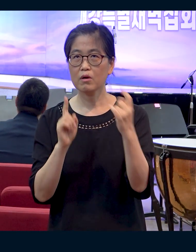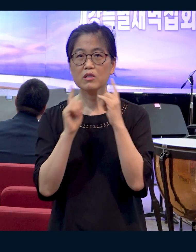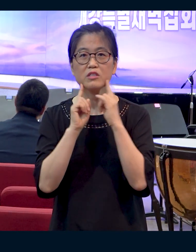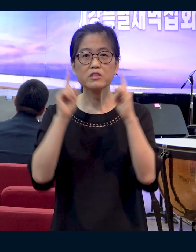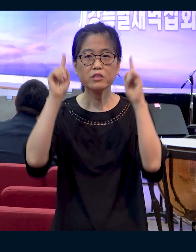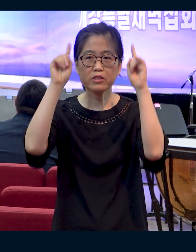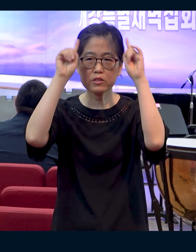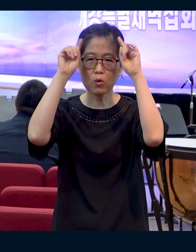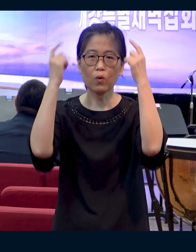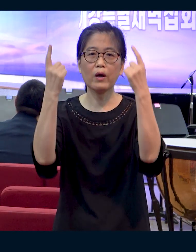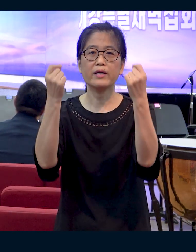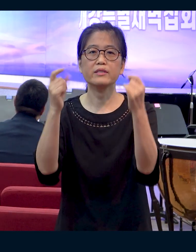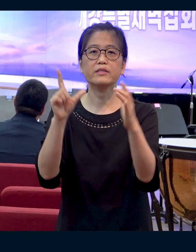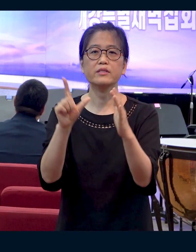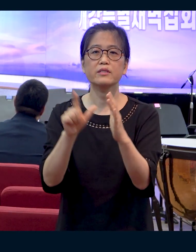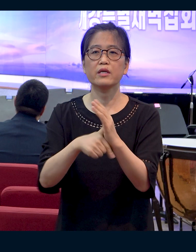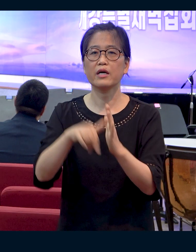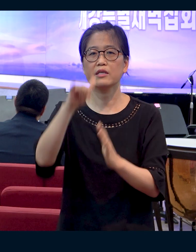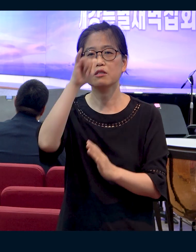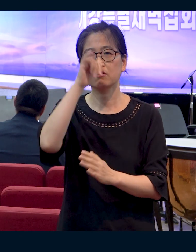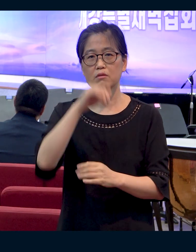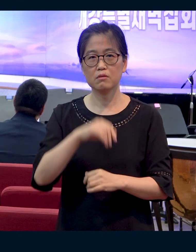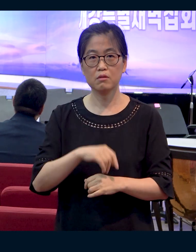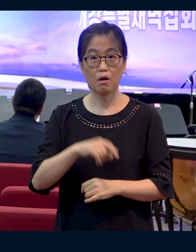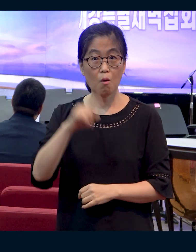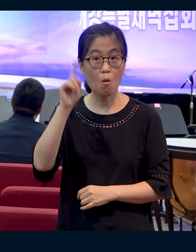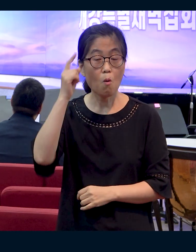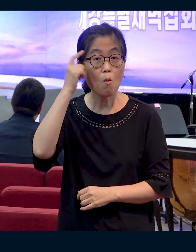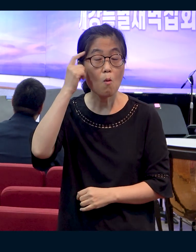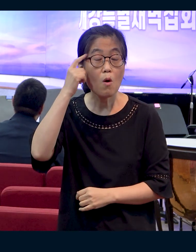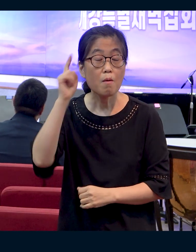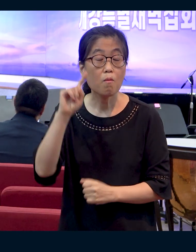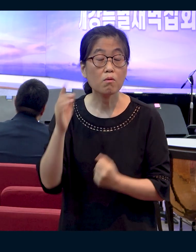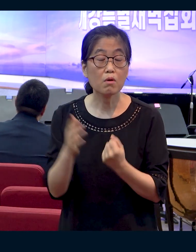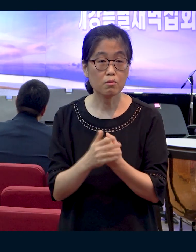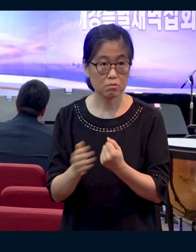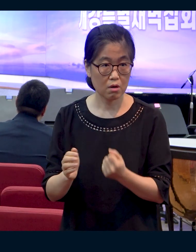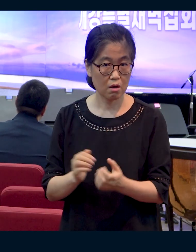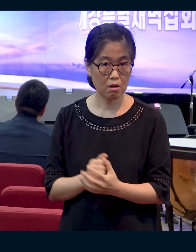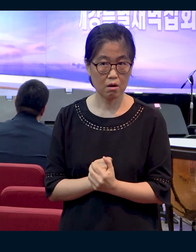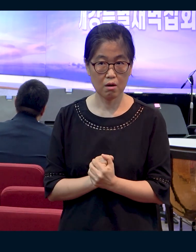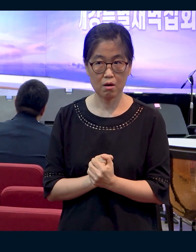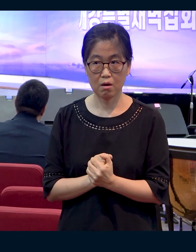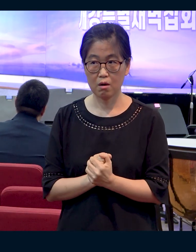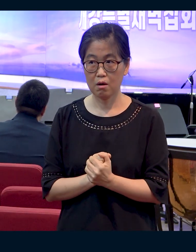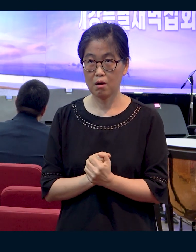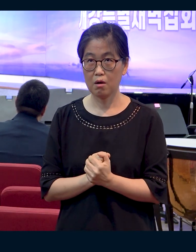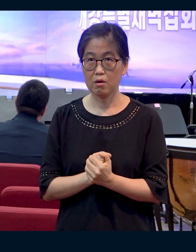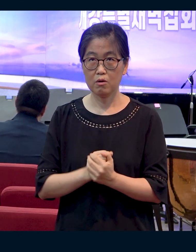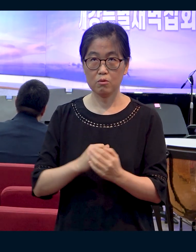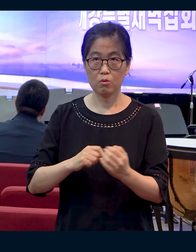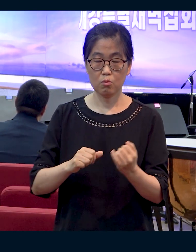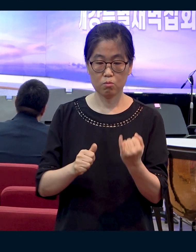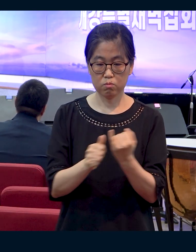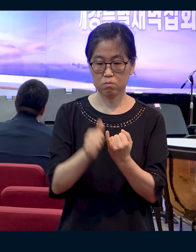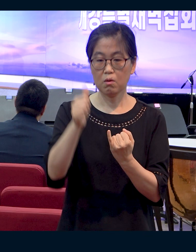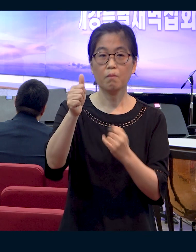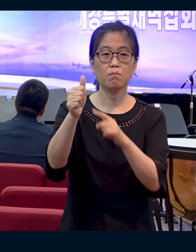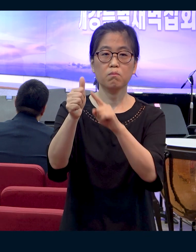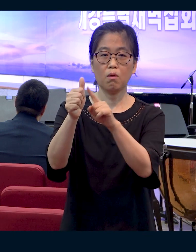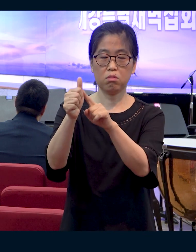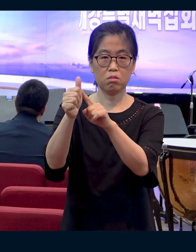지옥 같은 시간을 보냈다는 거예요. 이게 뭐 때문에 그러냐 했더니 다른 어떤 것보다 자기